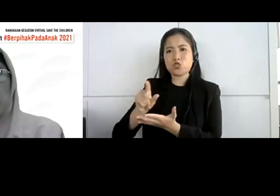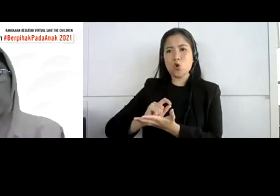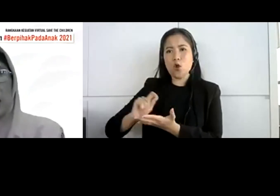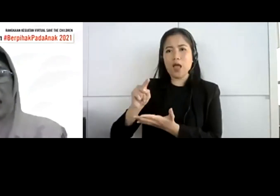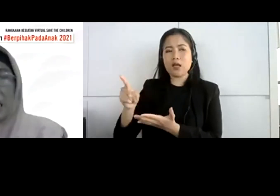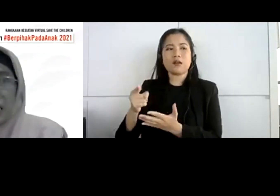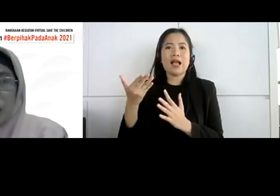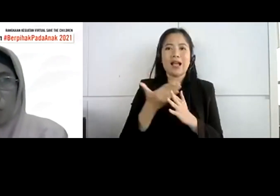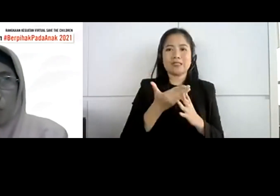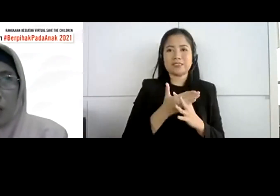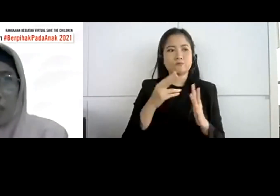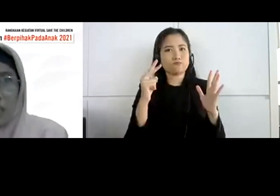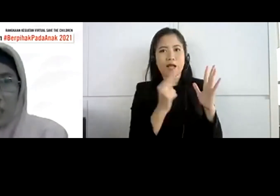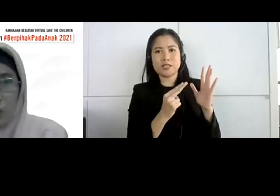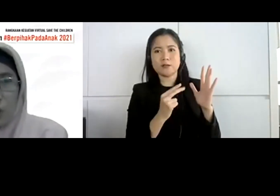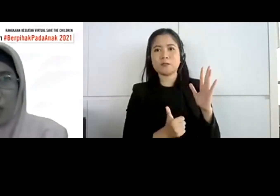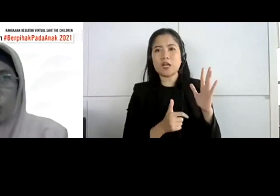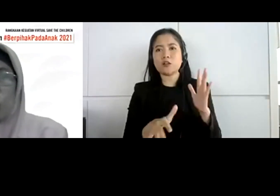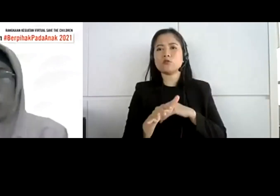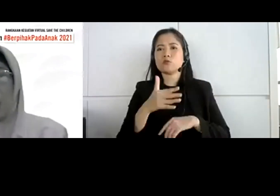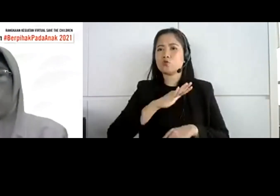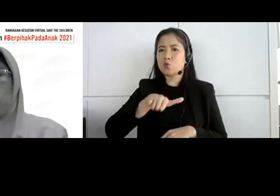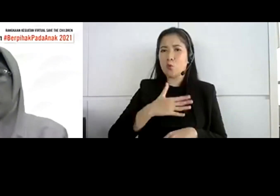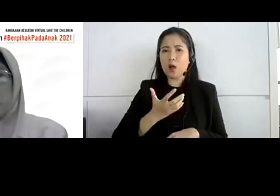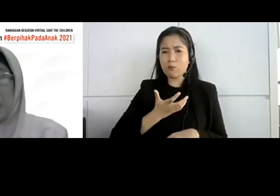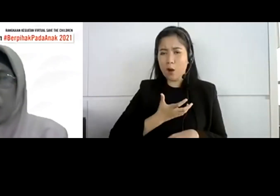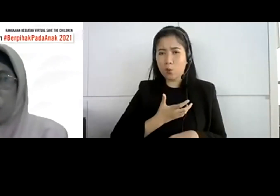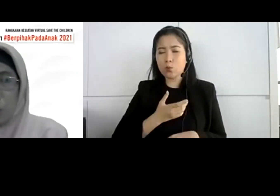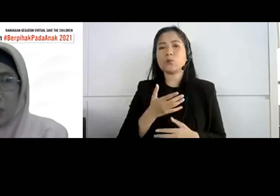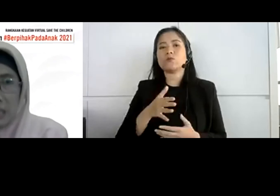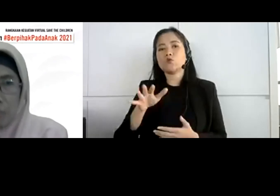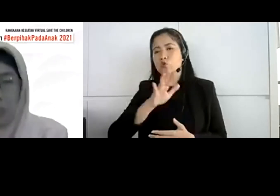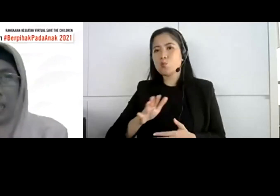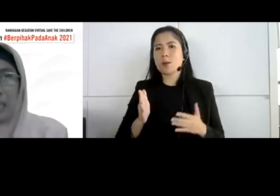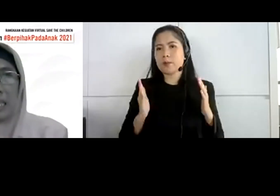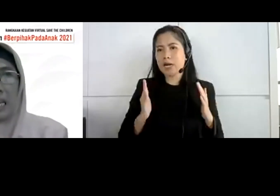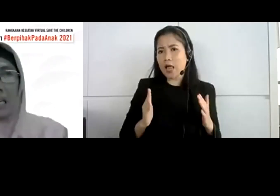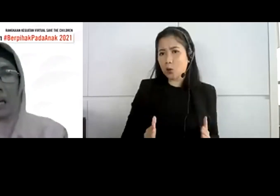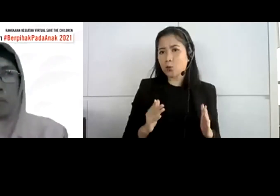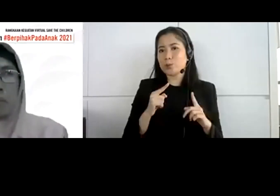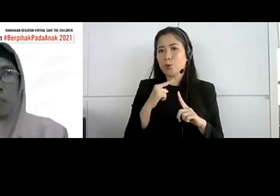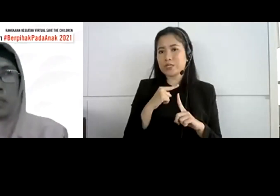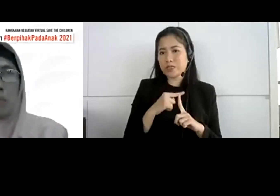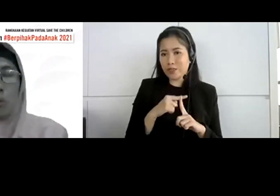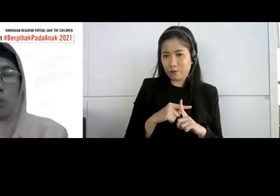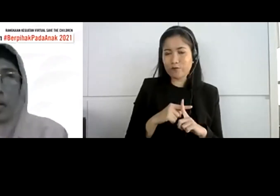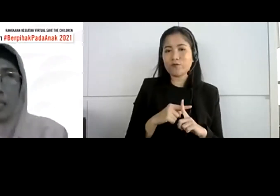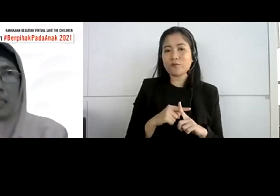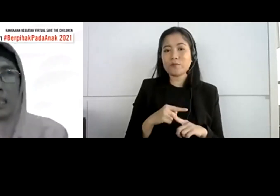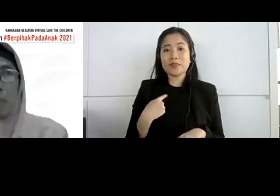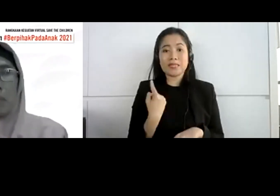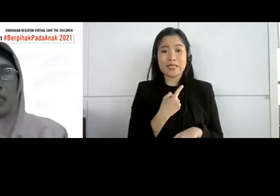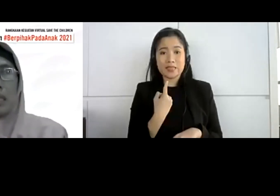juga menginginkan semua warga sekolah untuk selalu berperilaku positif dengan kami